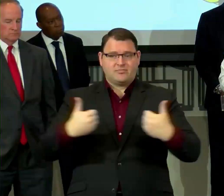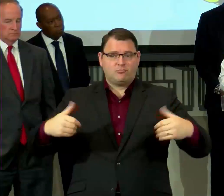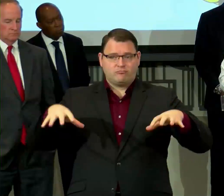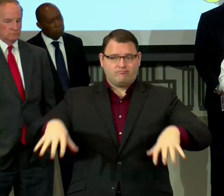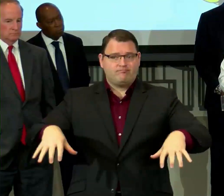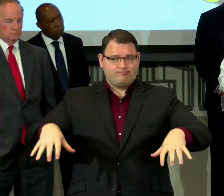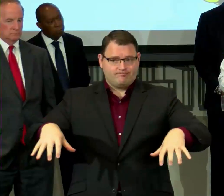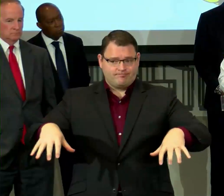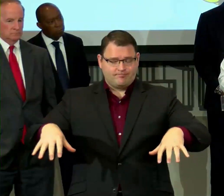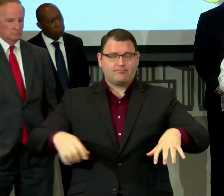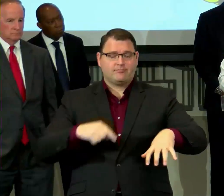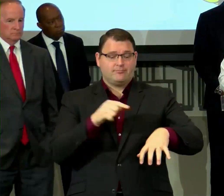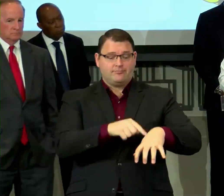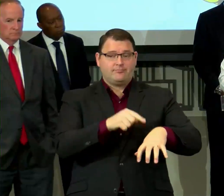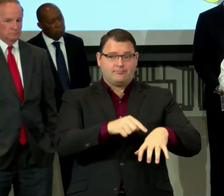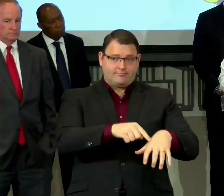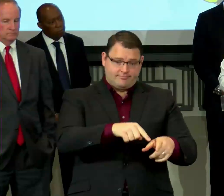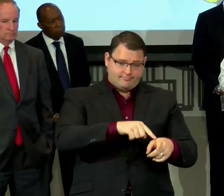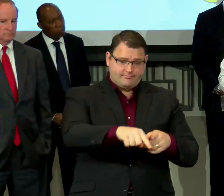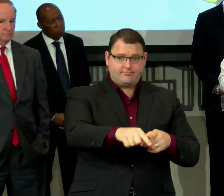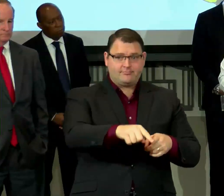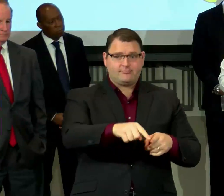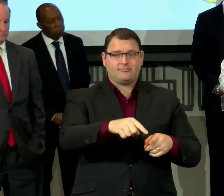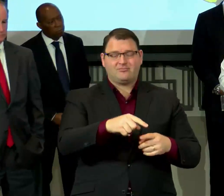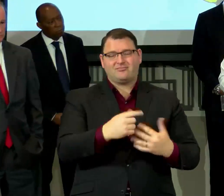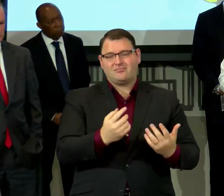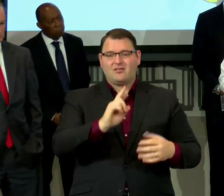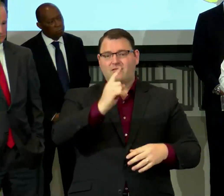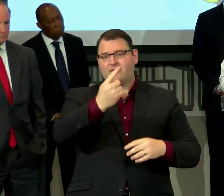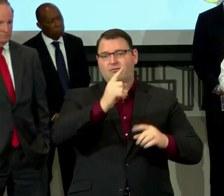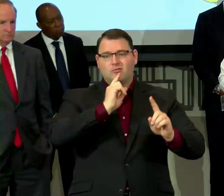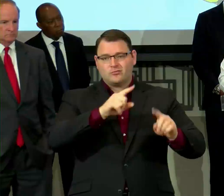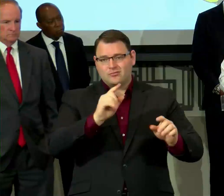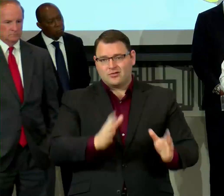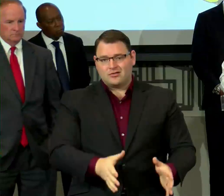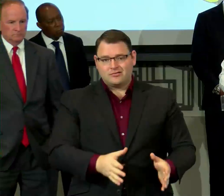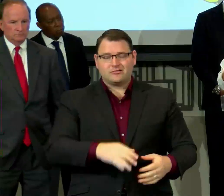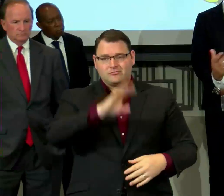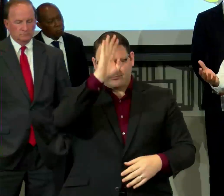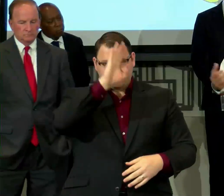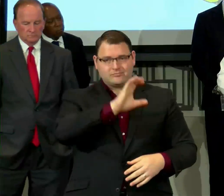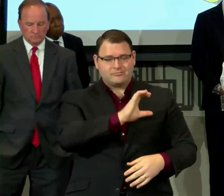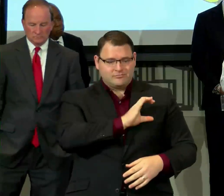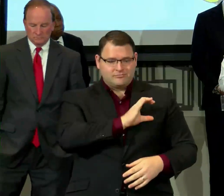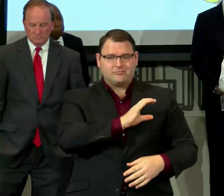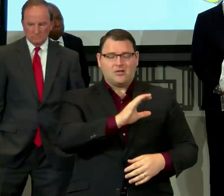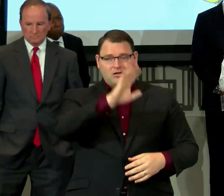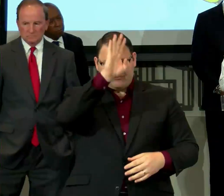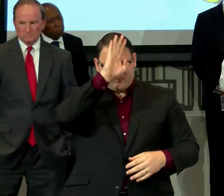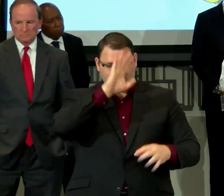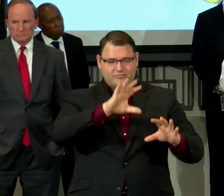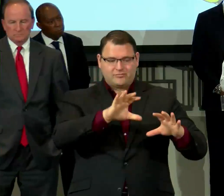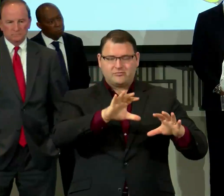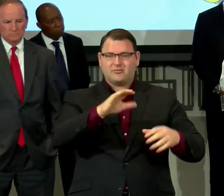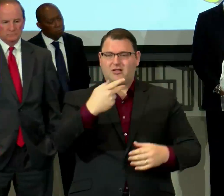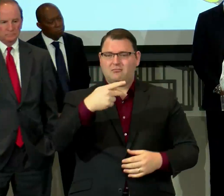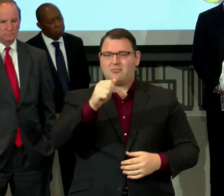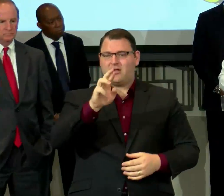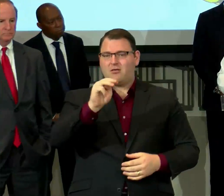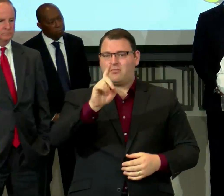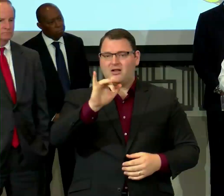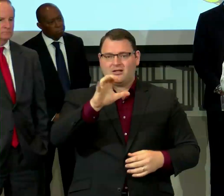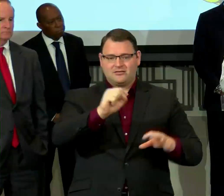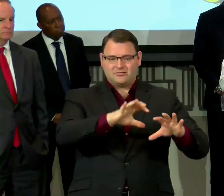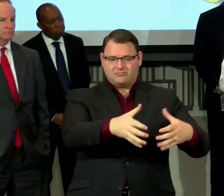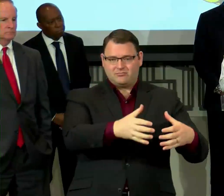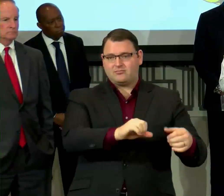para los miembros de primeros asilos, los policías o bomberos o los paramédicos, y el otro es para las personas, el público en